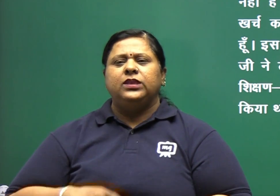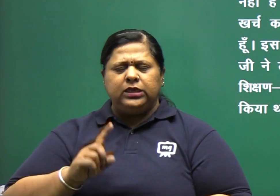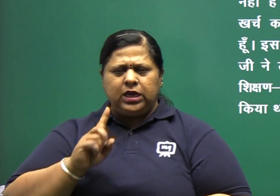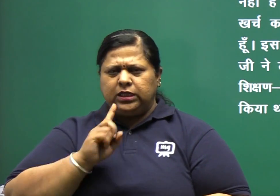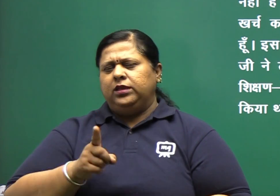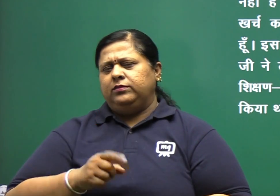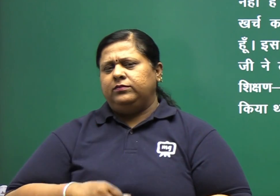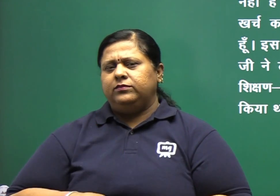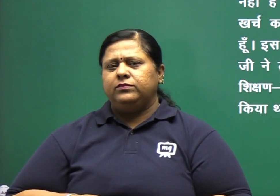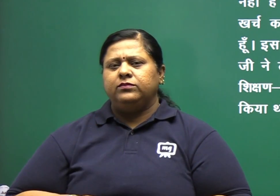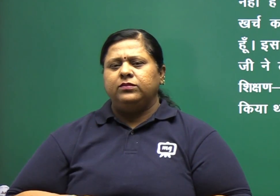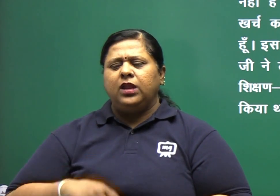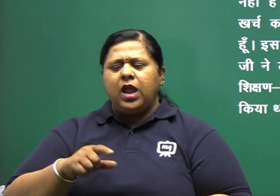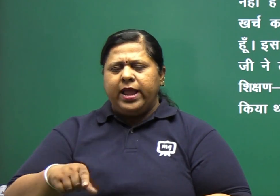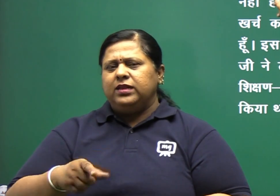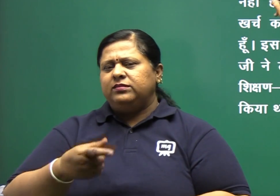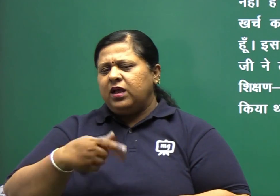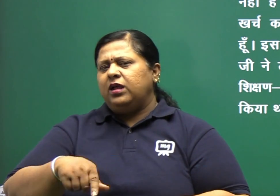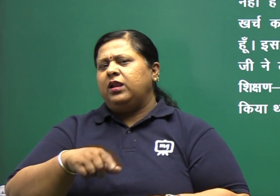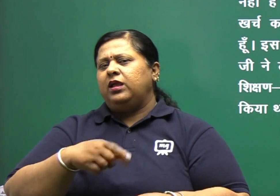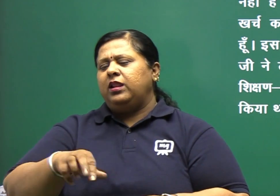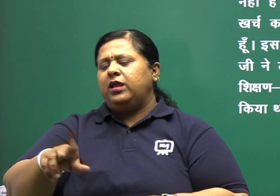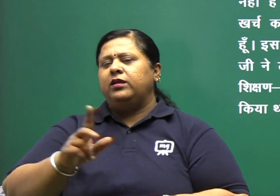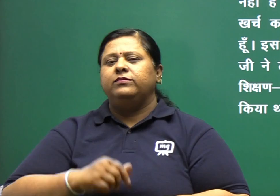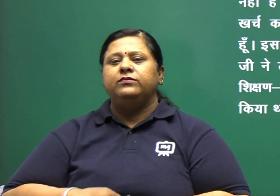यदि ऐसा करने के लिए